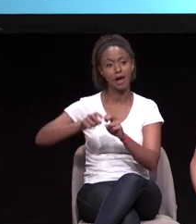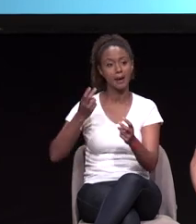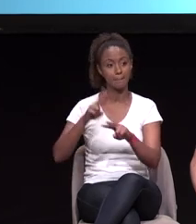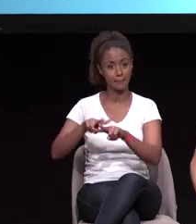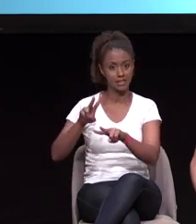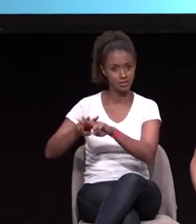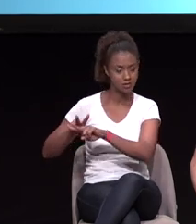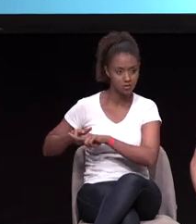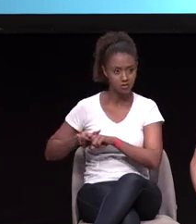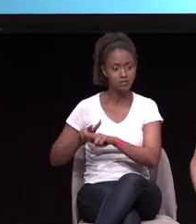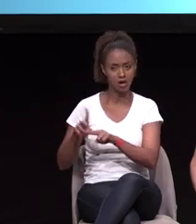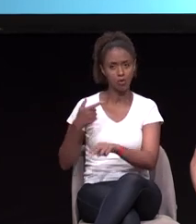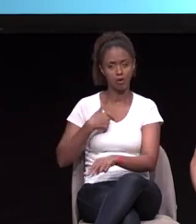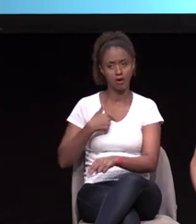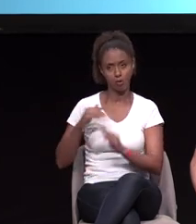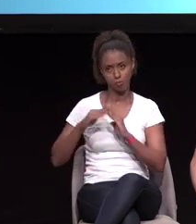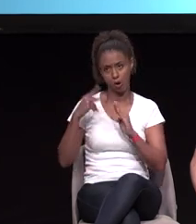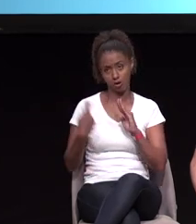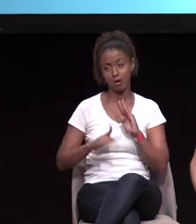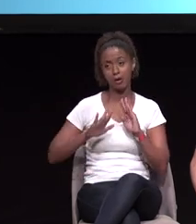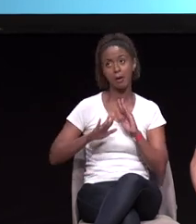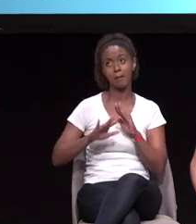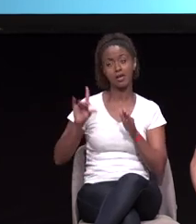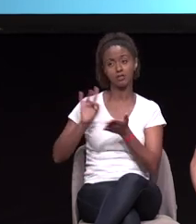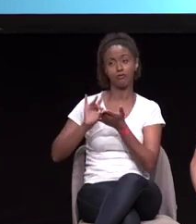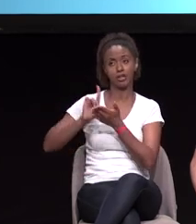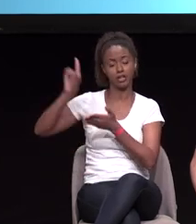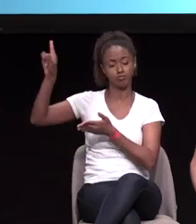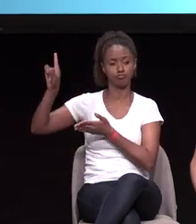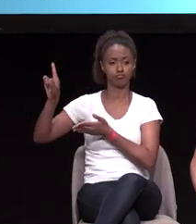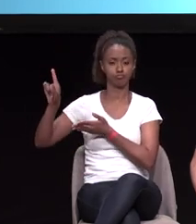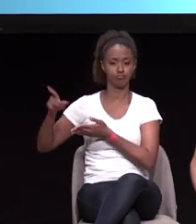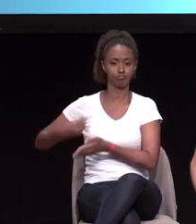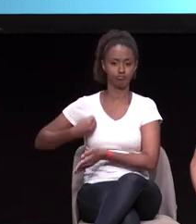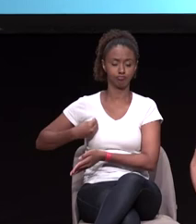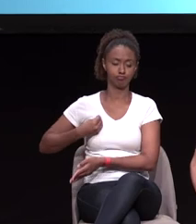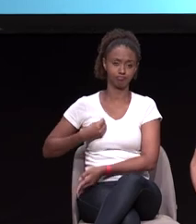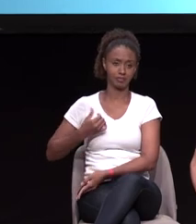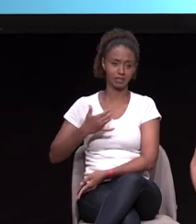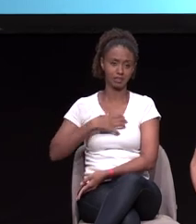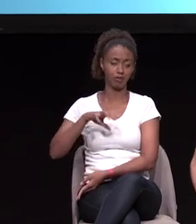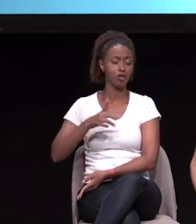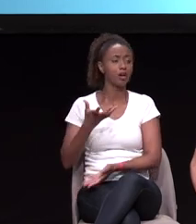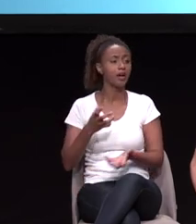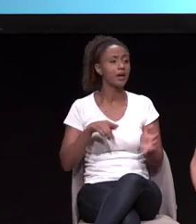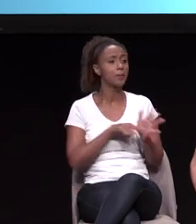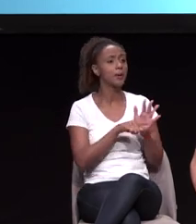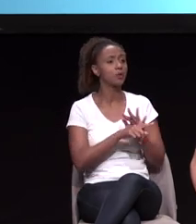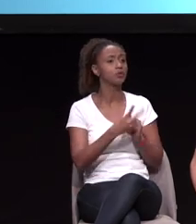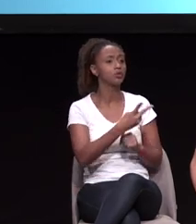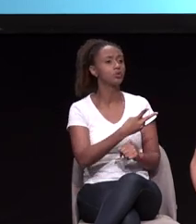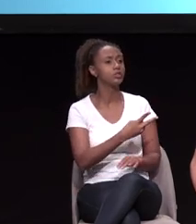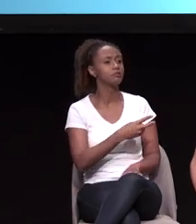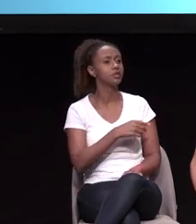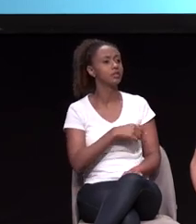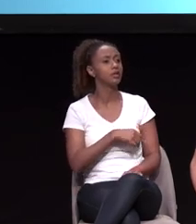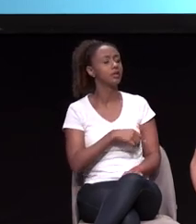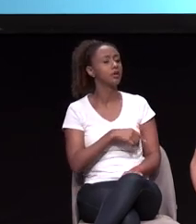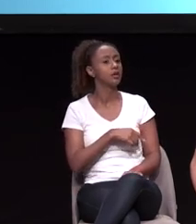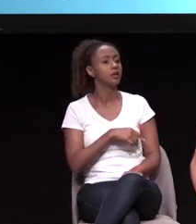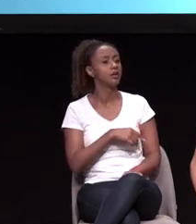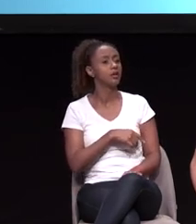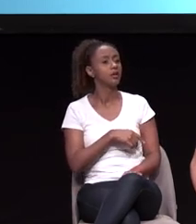salvador está residindo aqui fazer basicamente duas perguntas gostaria de retomar o ponto